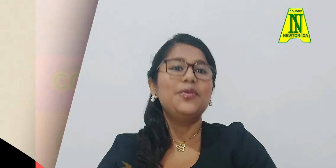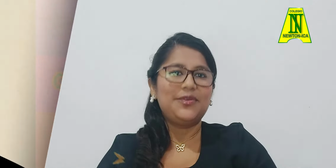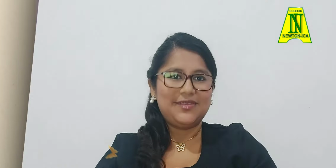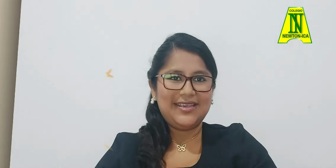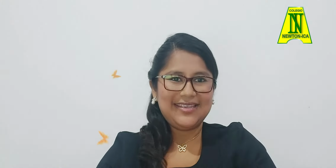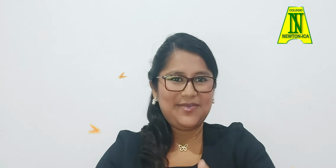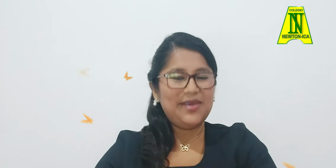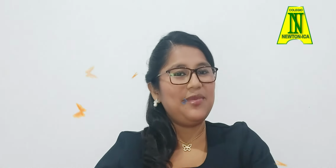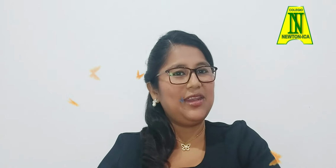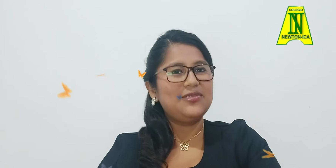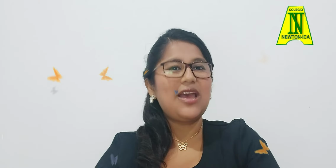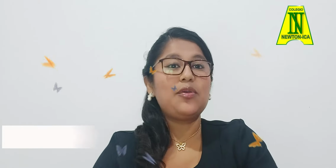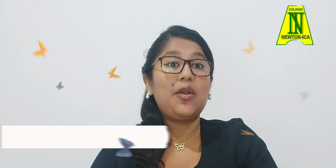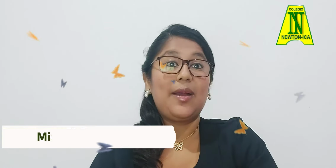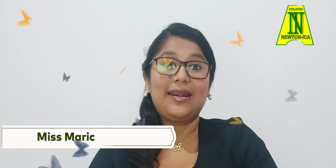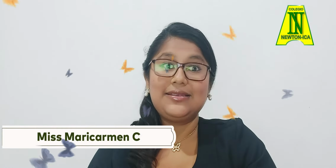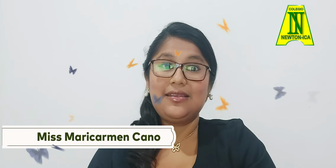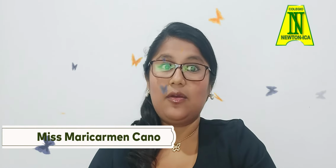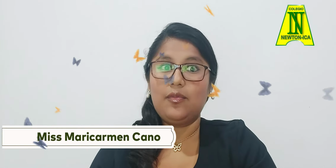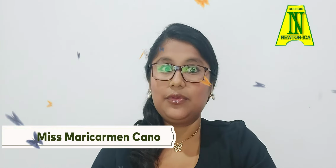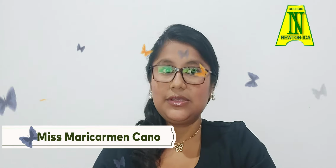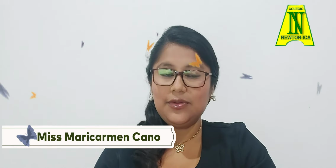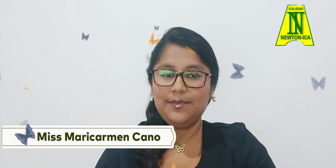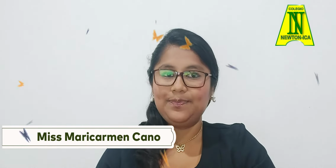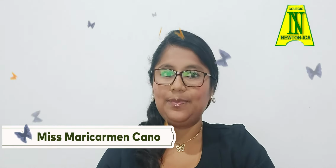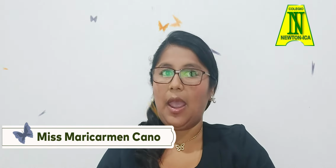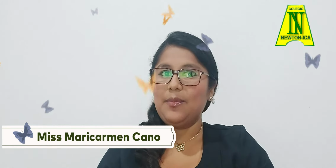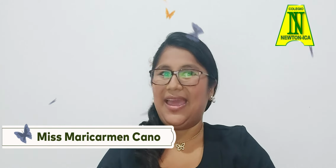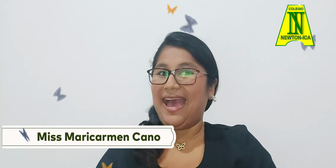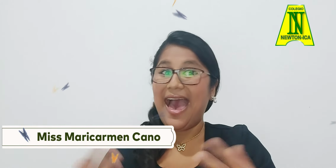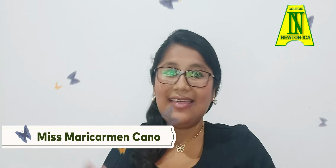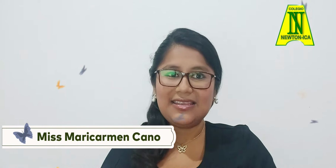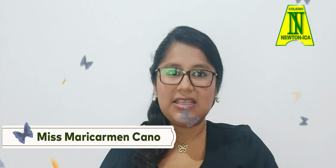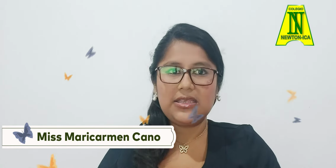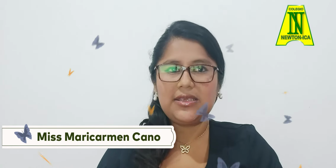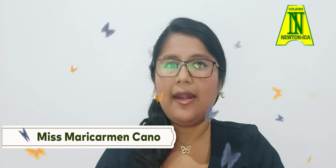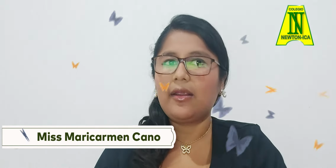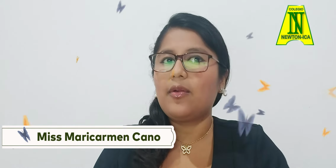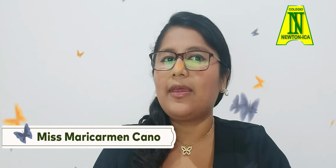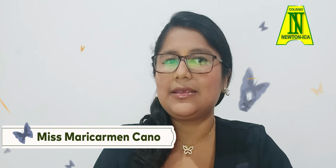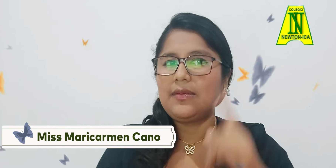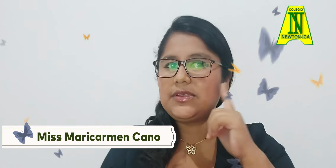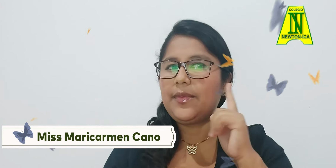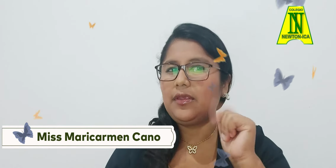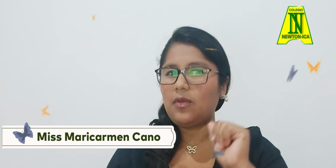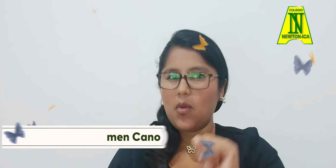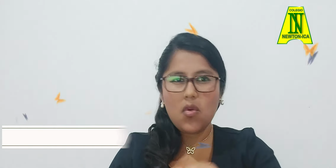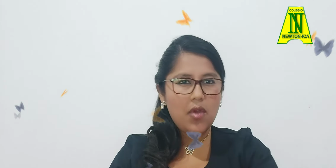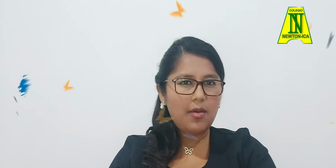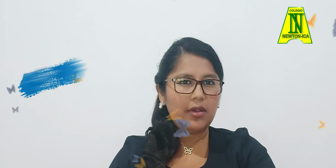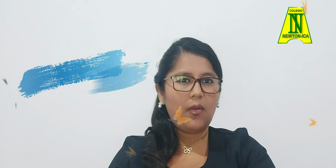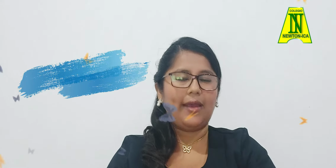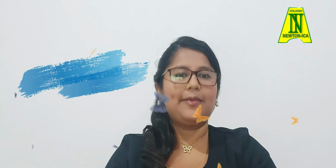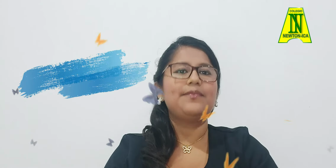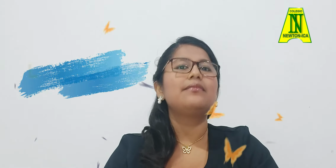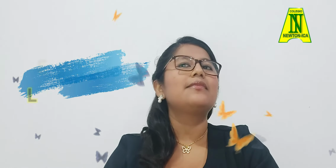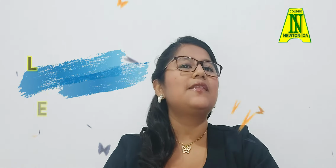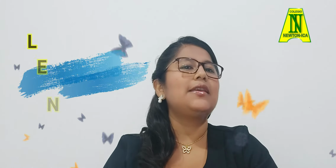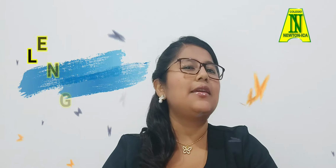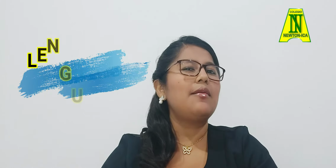Muy buenos días y bienvenidos a una nueva clase de computación. Bien, antes de iniciar, recuerda que estamos aprendiendo un nuevo lenguaje. Se llama...